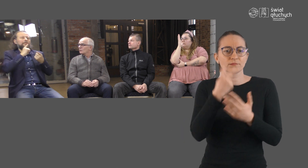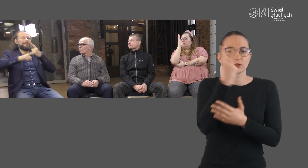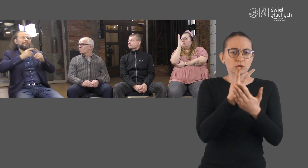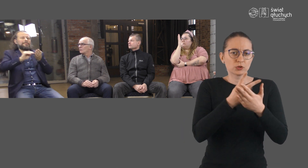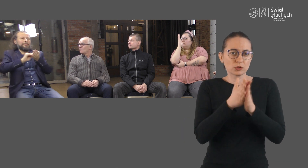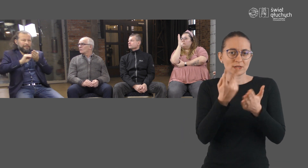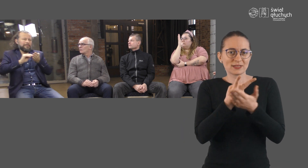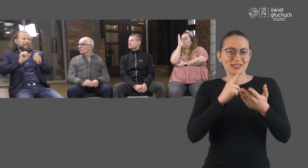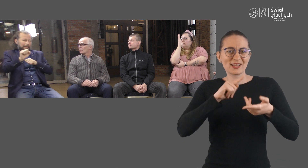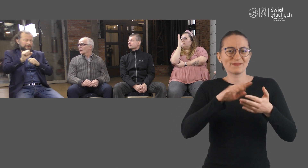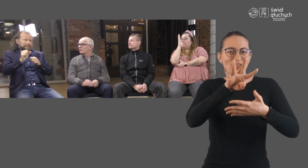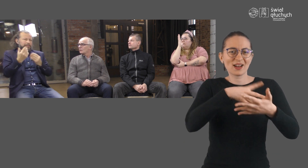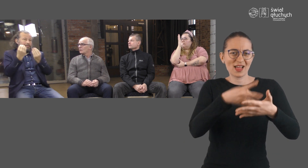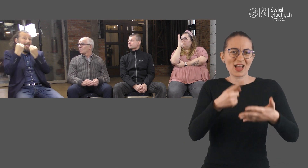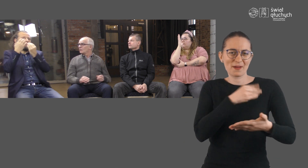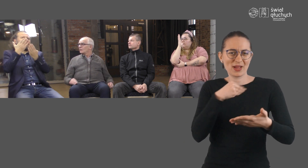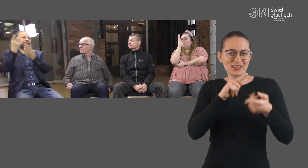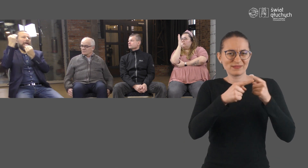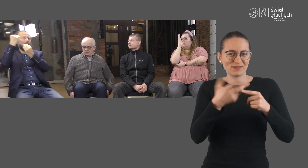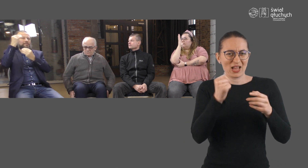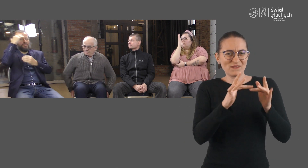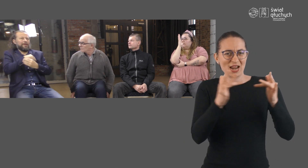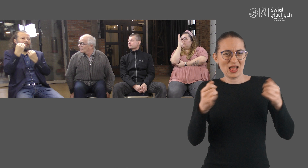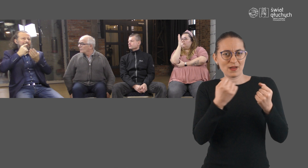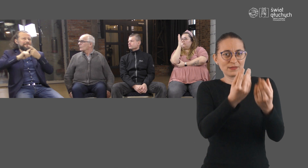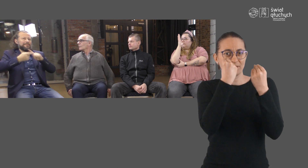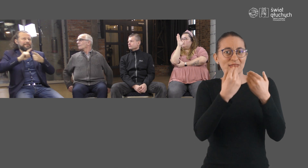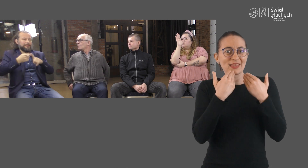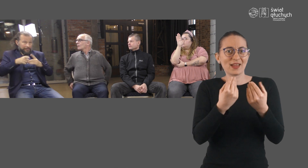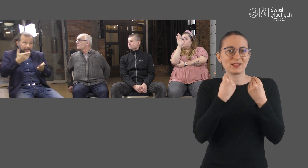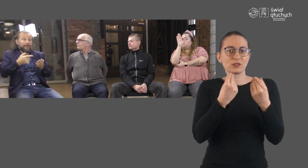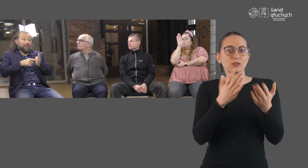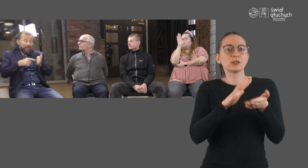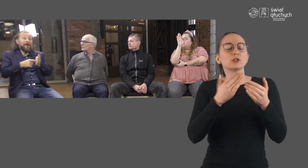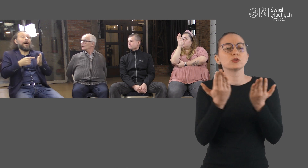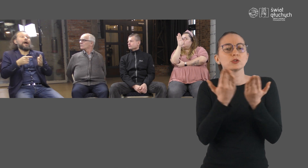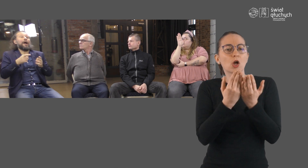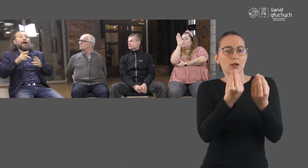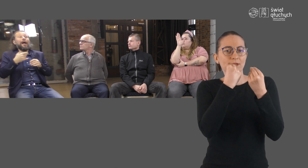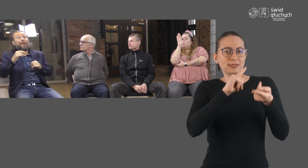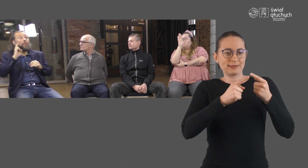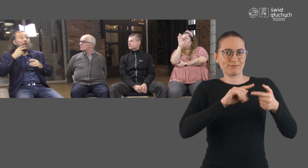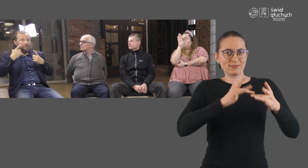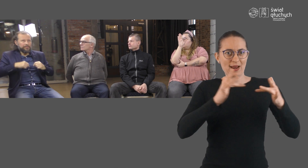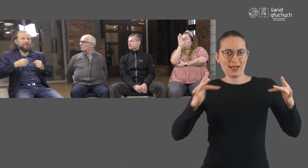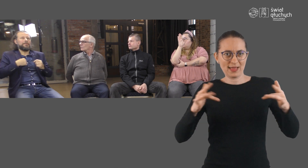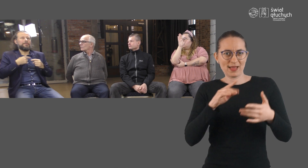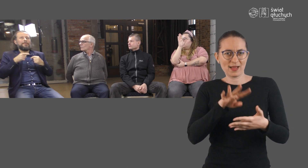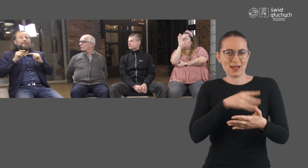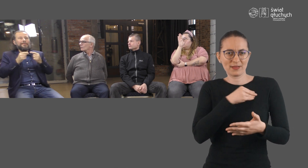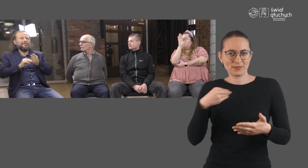są osoby, które lubią czytać, więc wiadomo, że potrafią pisać, mają edukację, mają gramatykę języka polskiego,